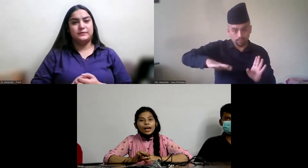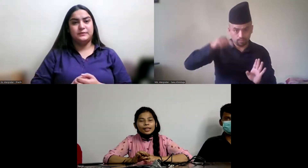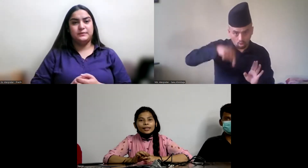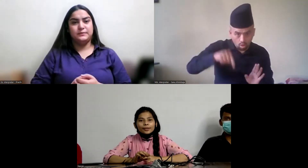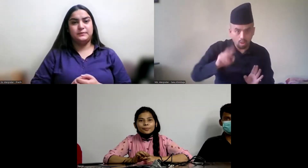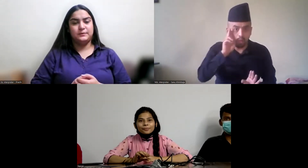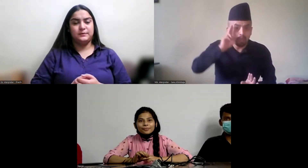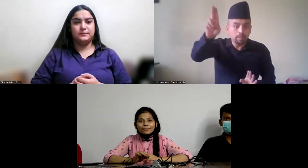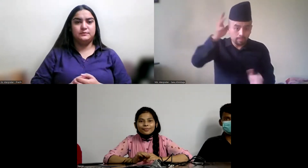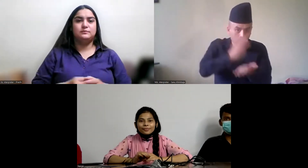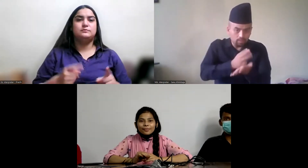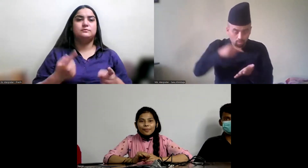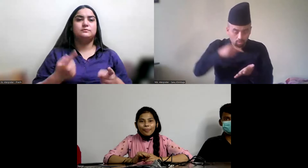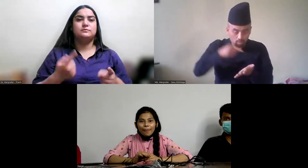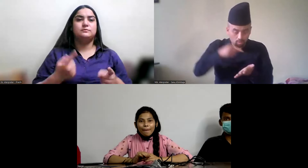भविष्य और नागरिक हैं।